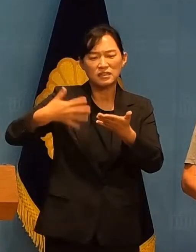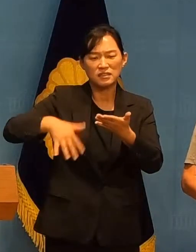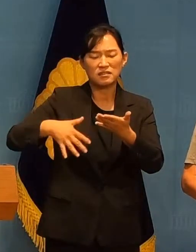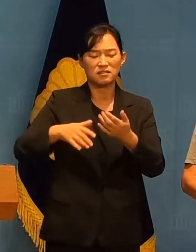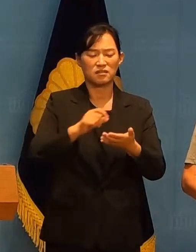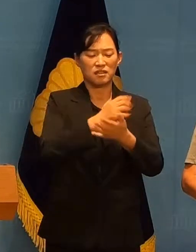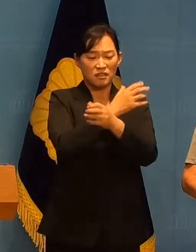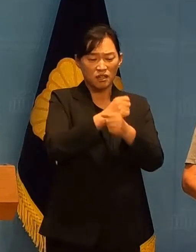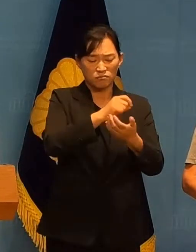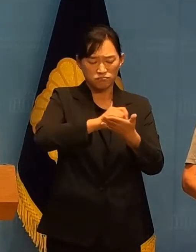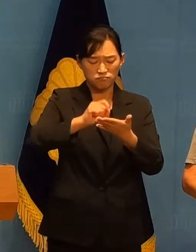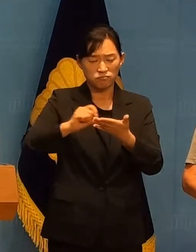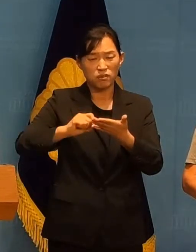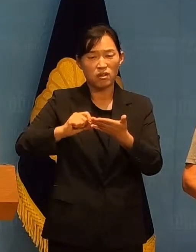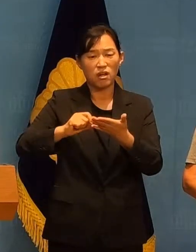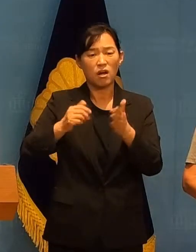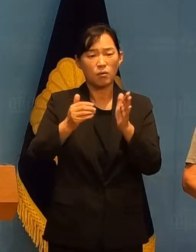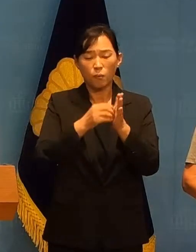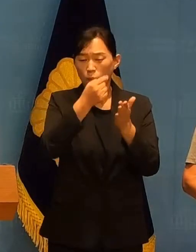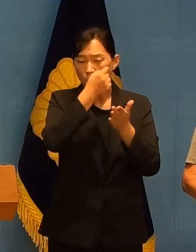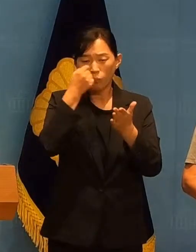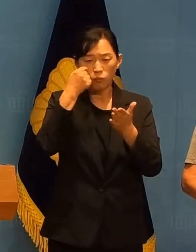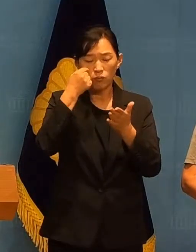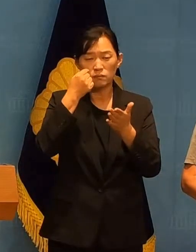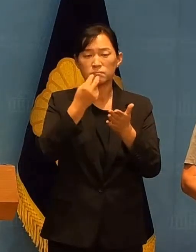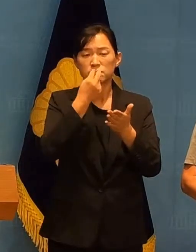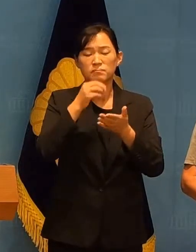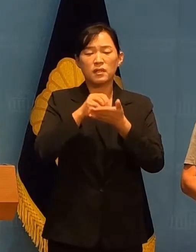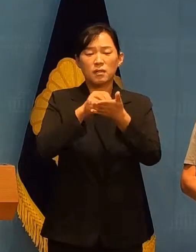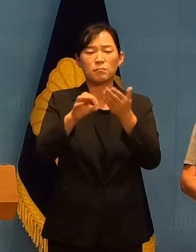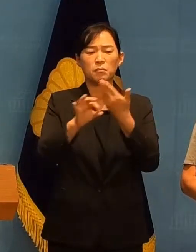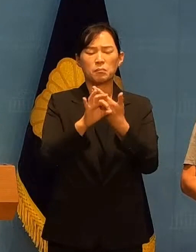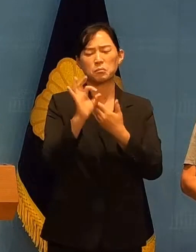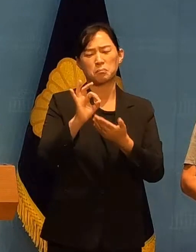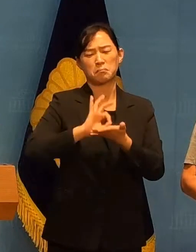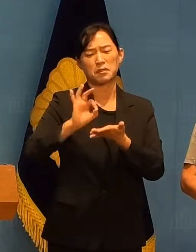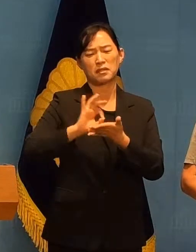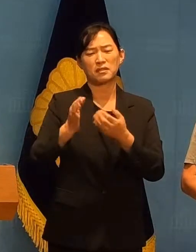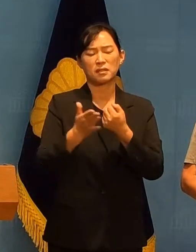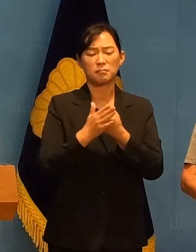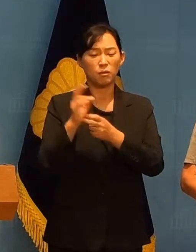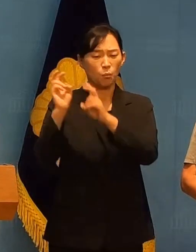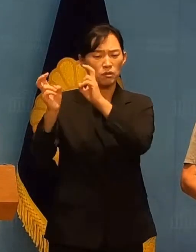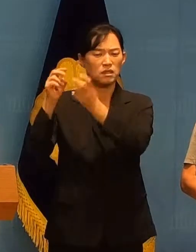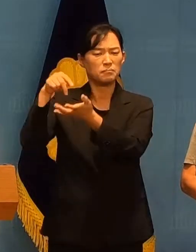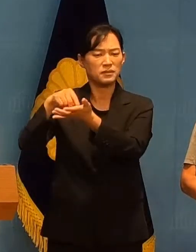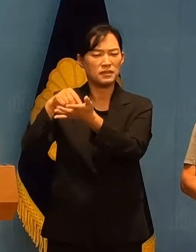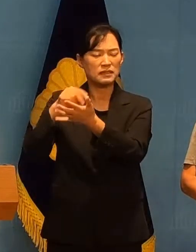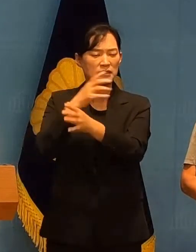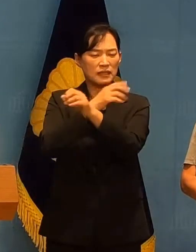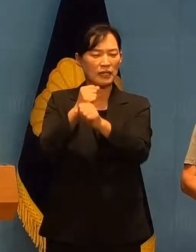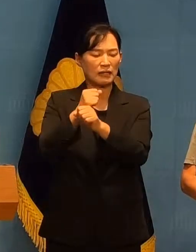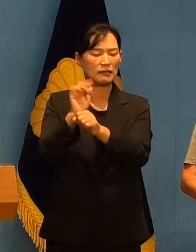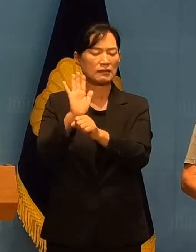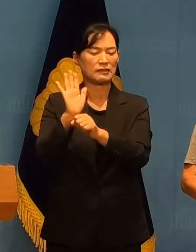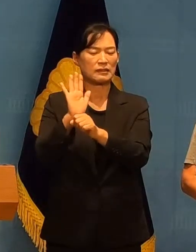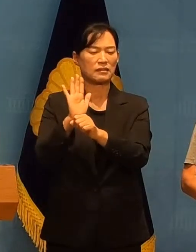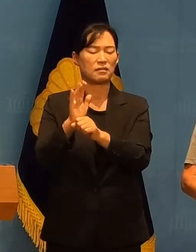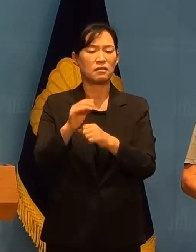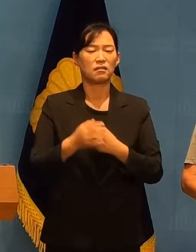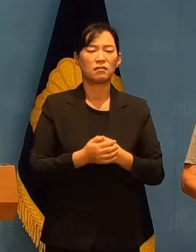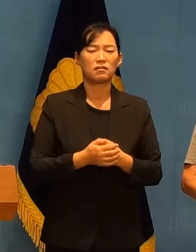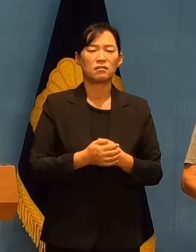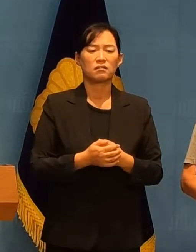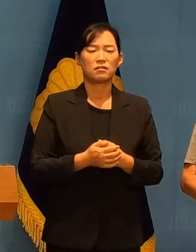계약서를 작성하고 보증보험에 가입하면 비용이 증가한다는 이유로 회사들이 계약을 회피하며